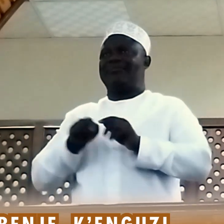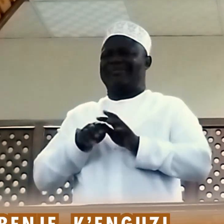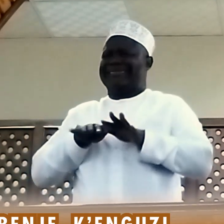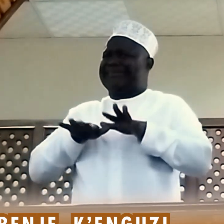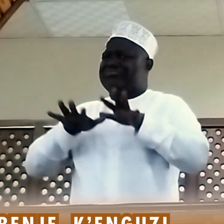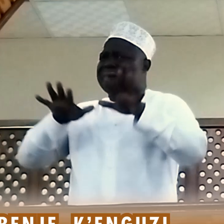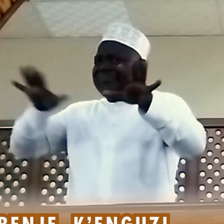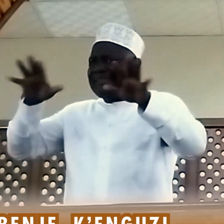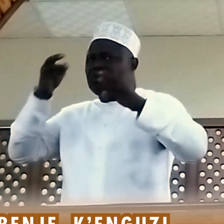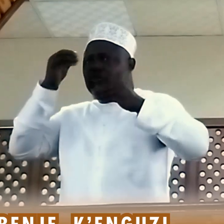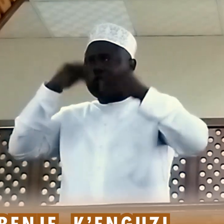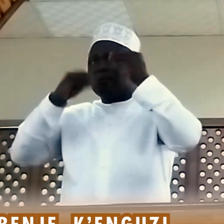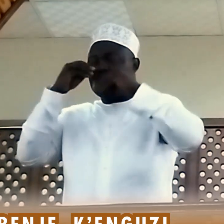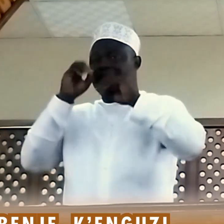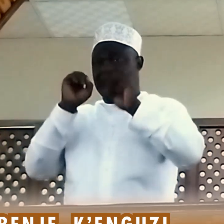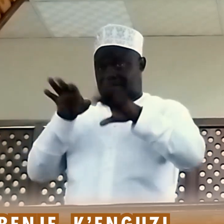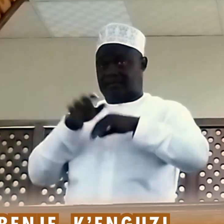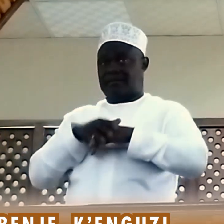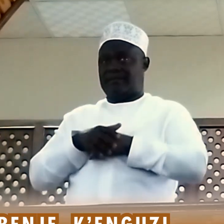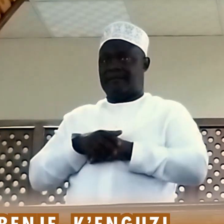n'obutasaasaanya mbeera ya nguzi